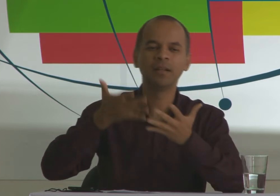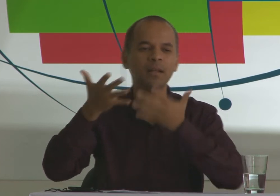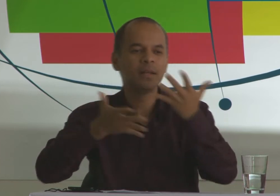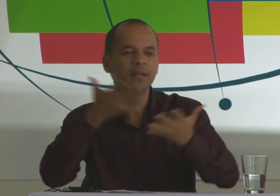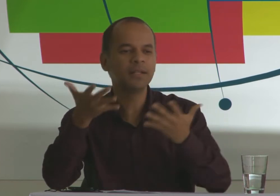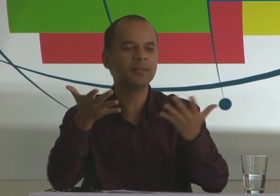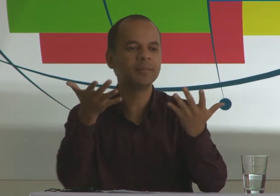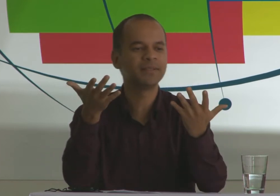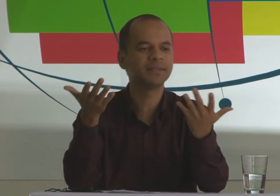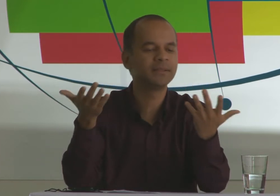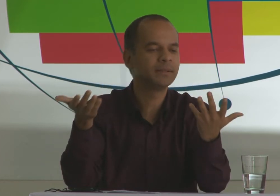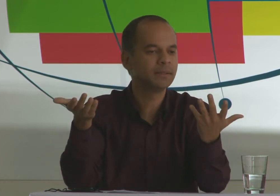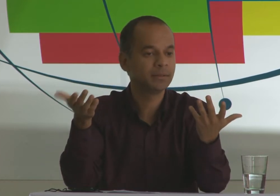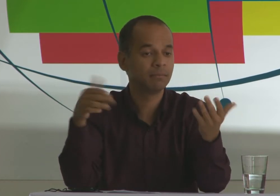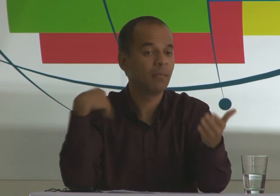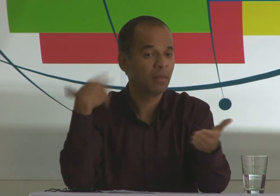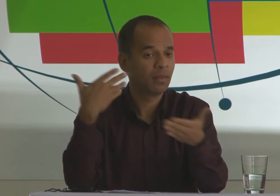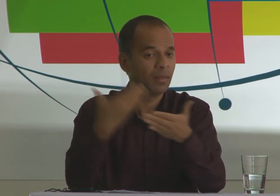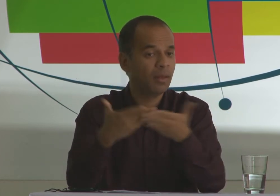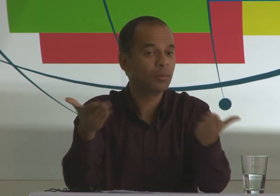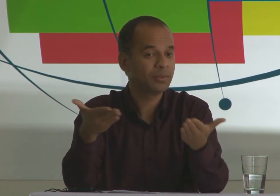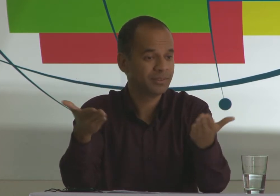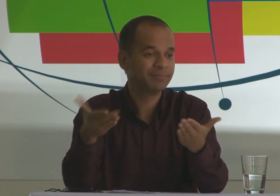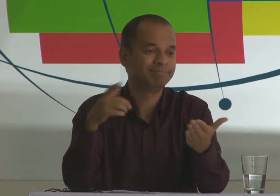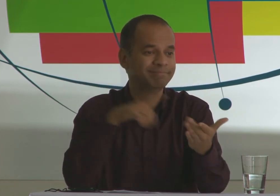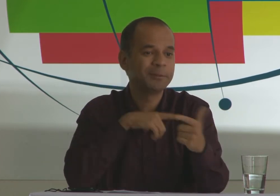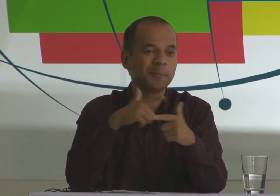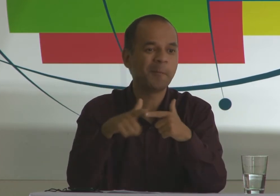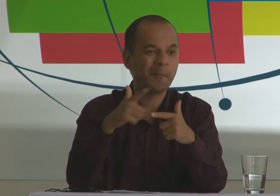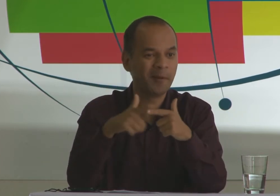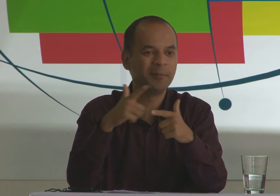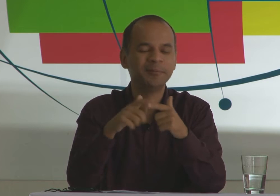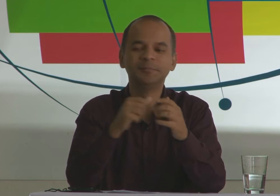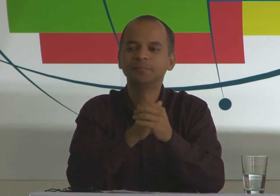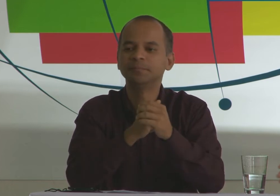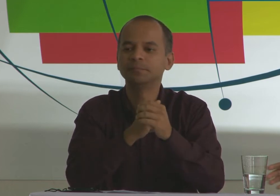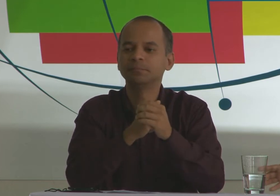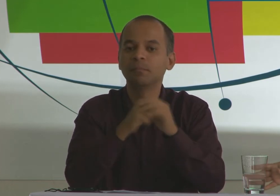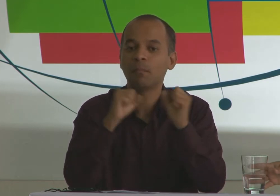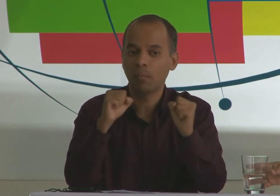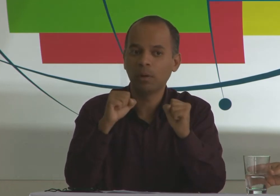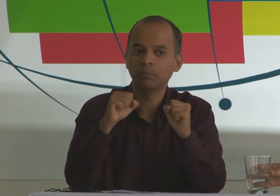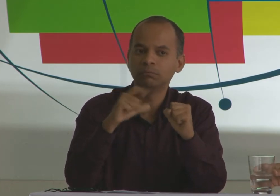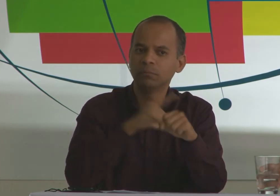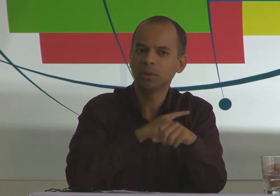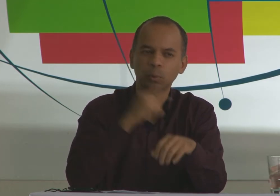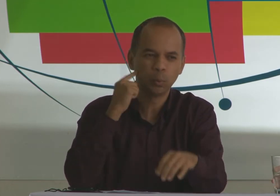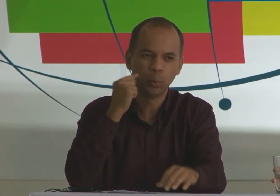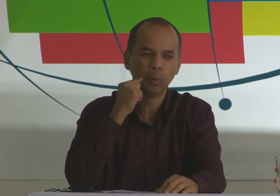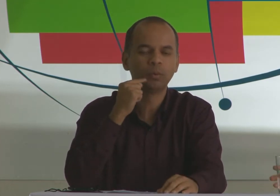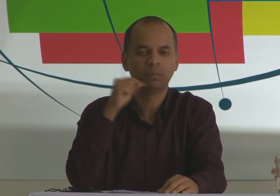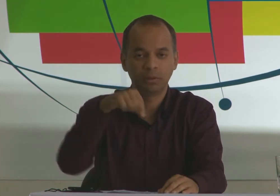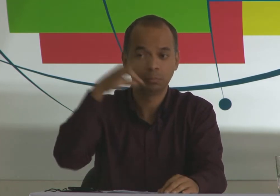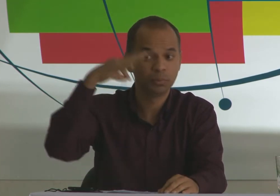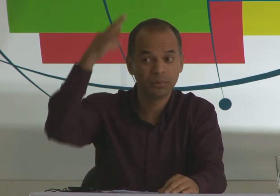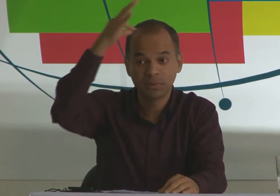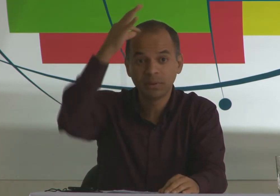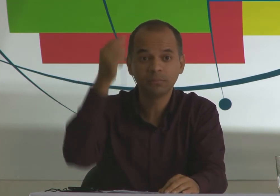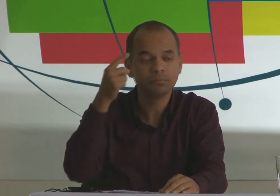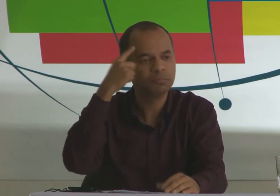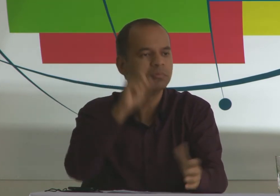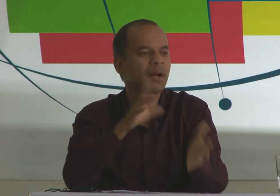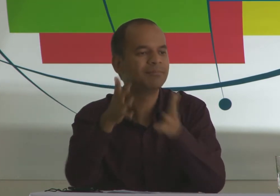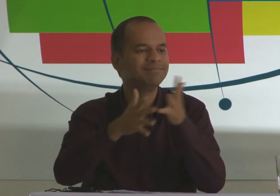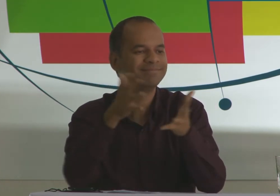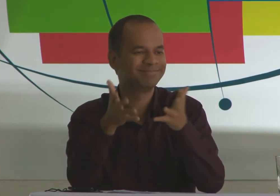a educação dos surdos acaba sendo comprometida, a comunicação também, pela ausência dessa língua. Então isso ocasiona uma série de problemas para